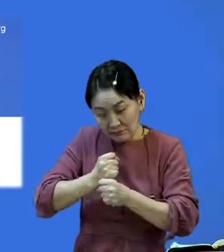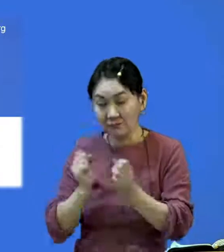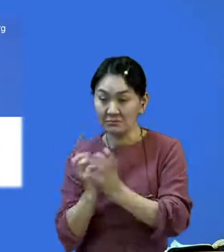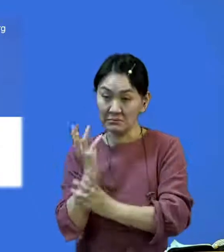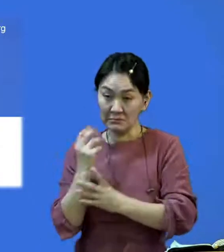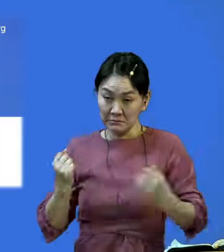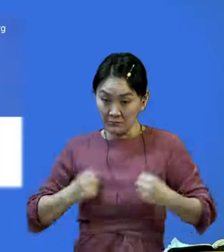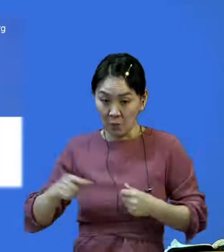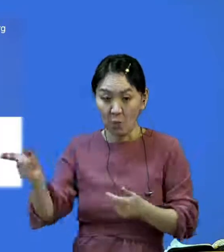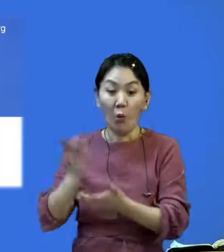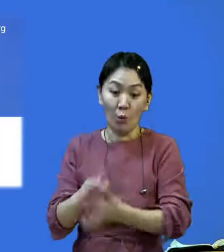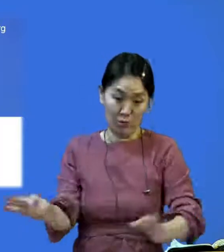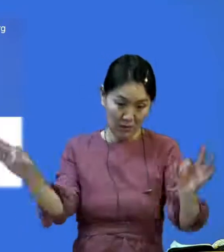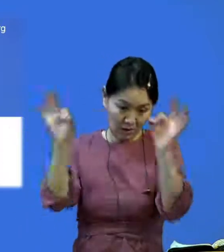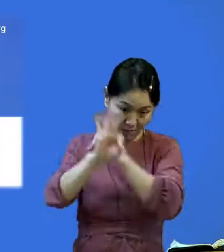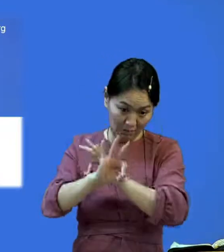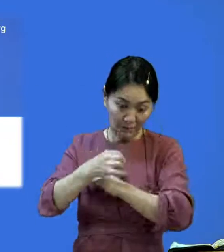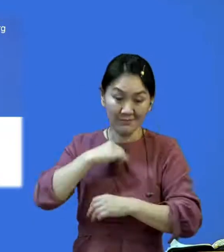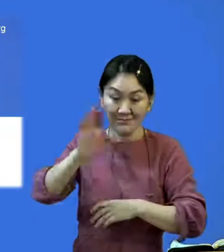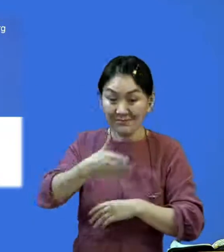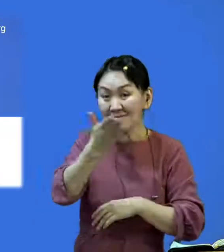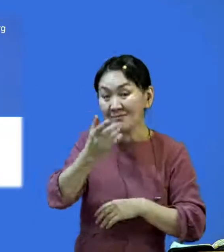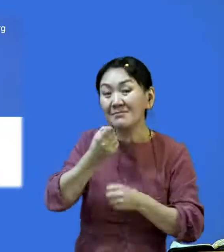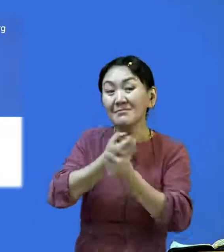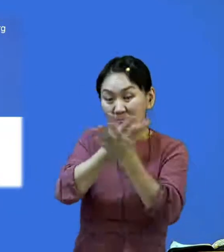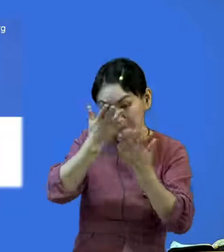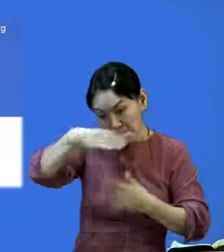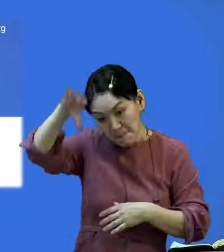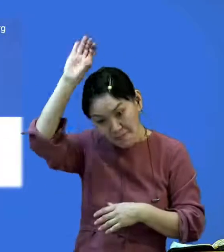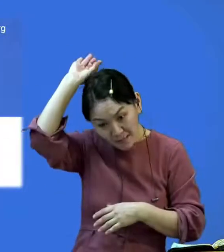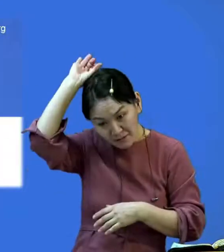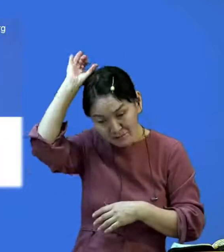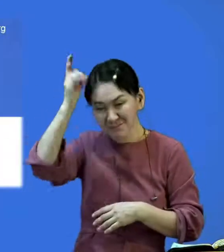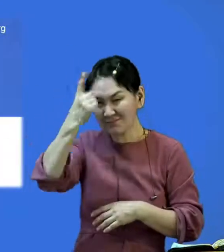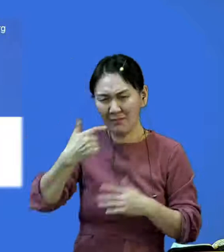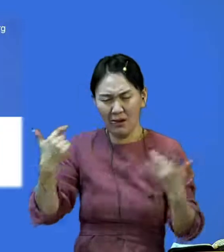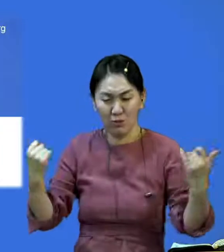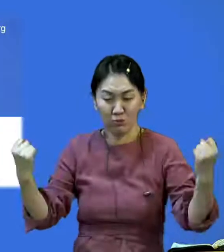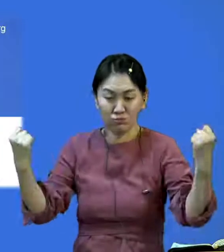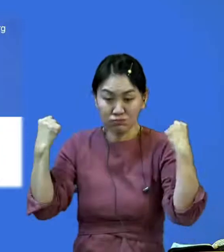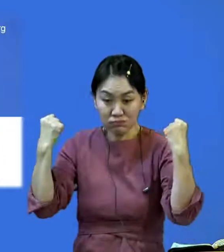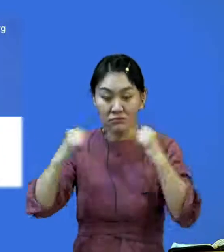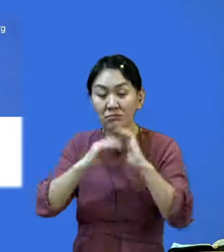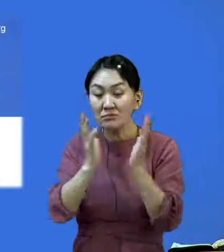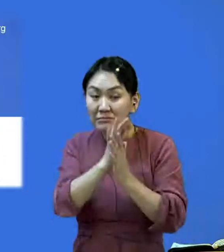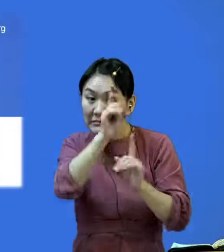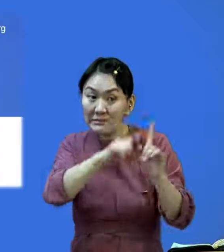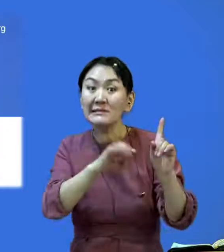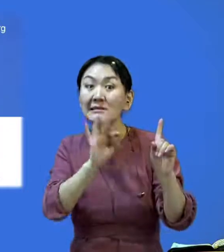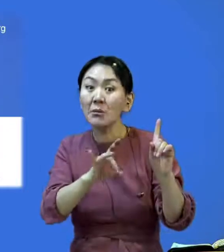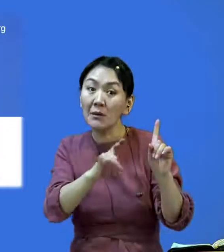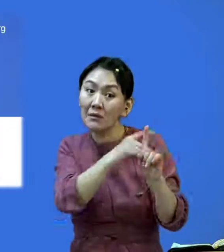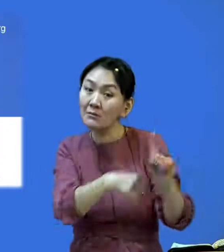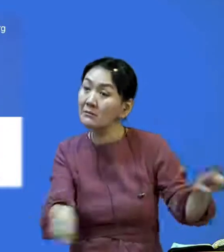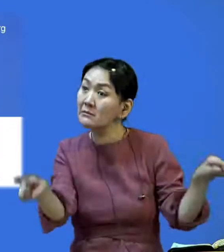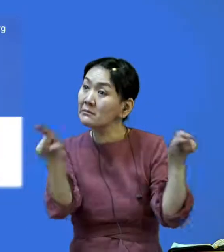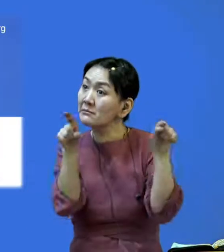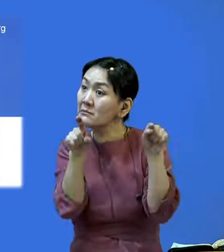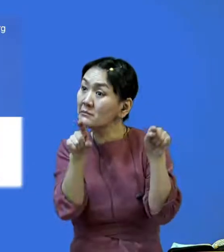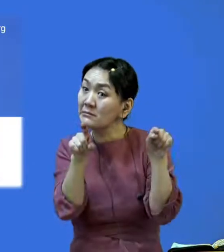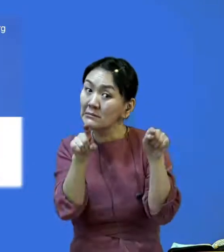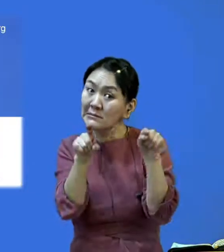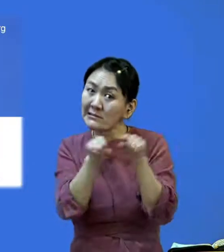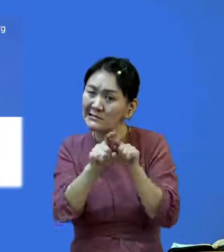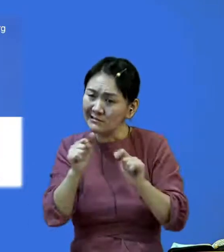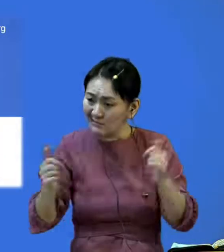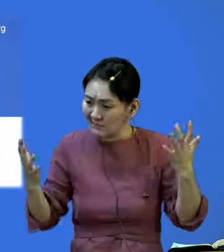Гэвч би та нарт хэлий. Соломон хаанч сүр жавхланда эдний нэгтэнч дүүцхээр хувцаслаж